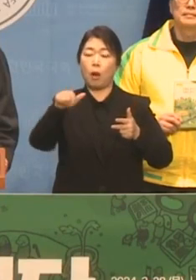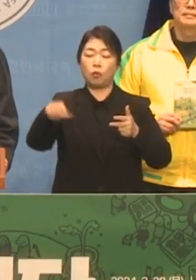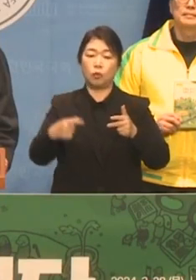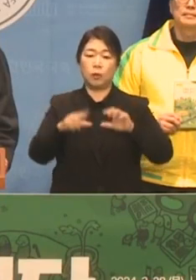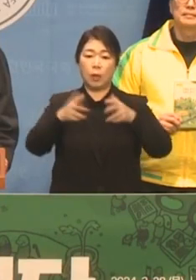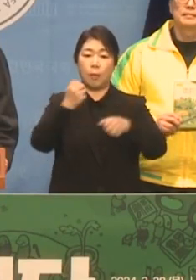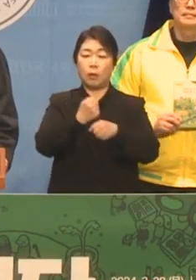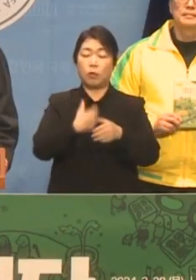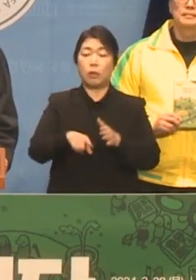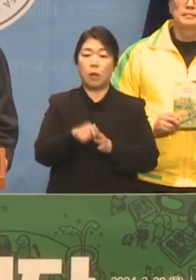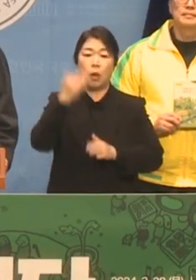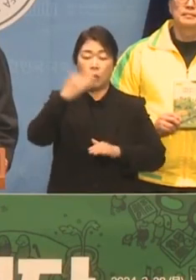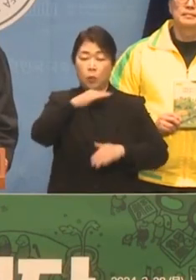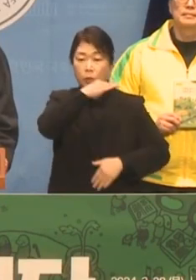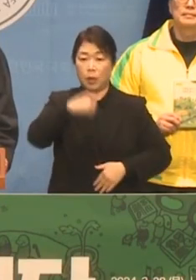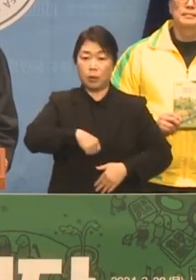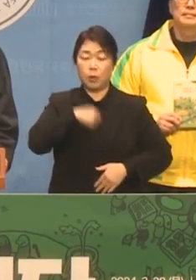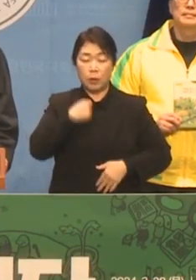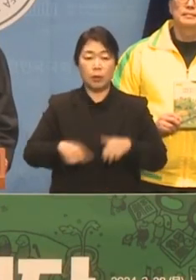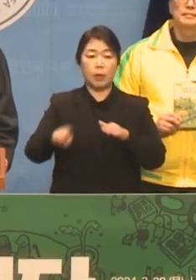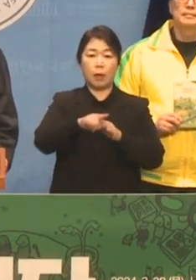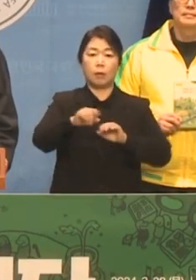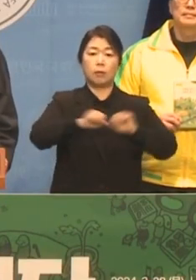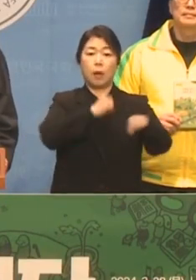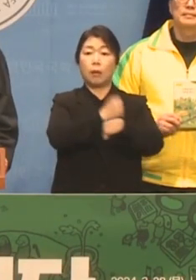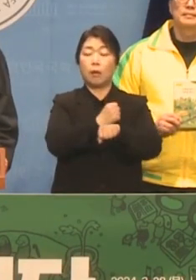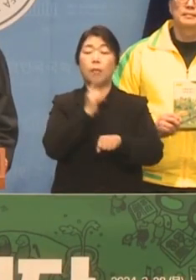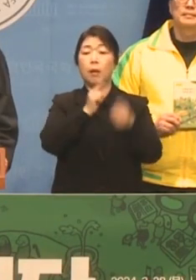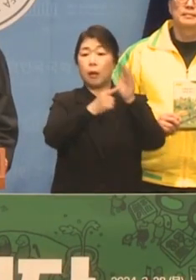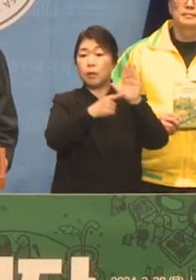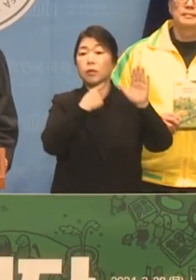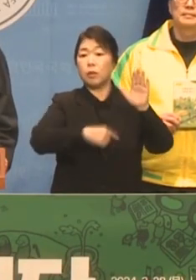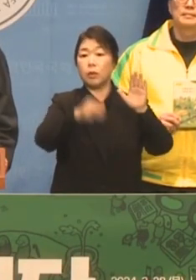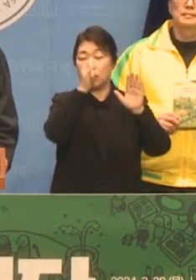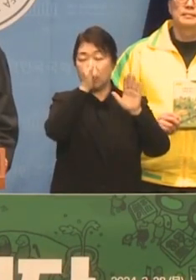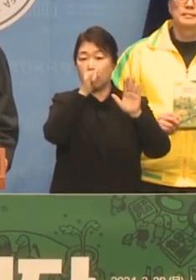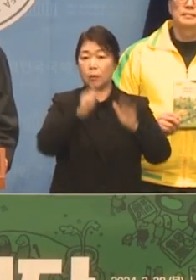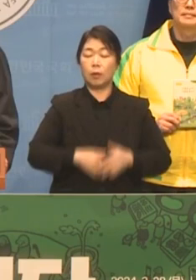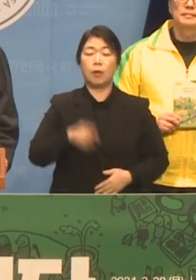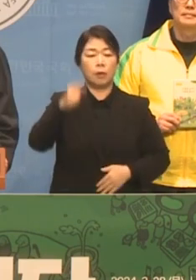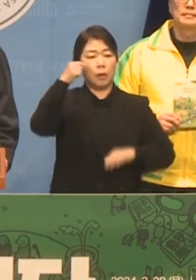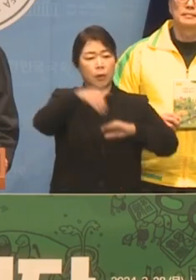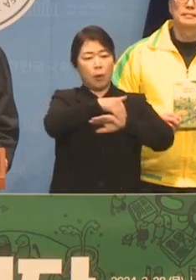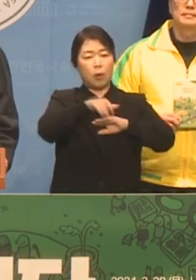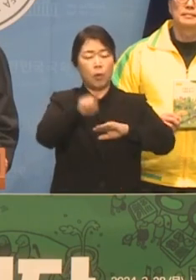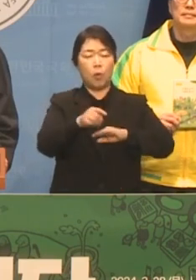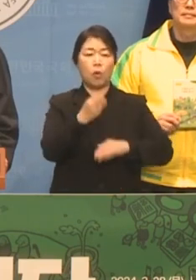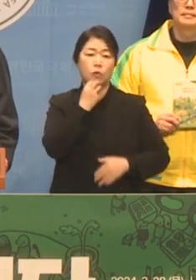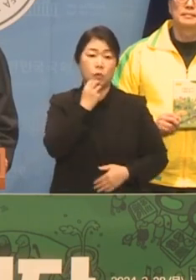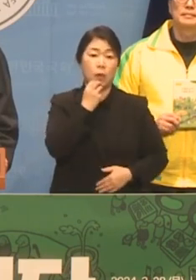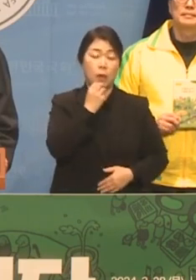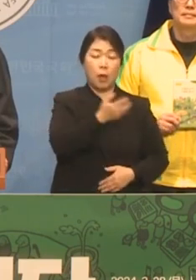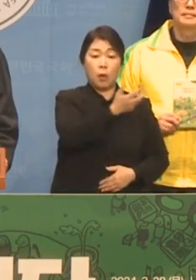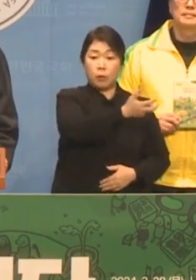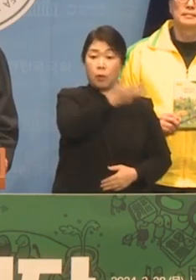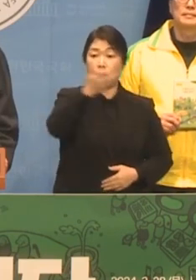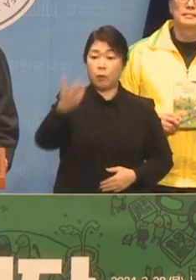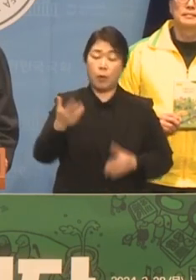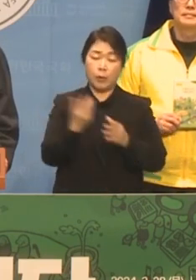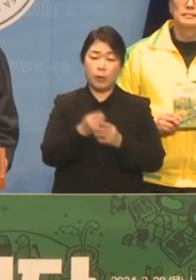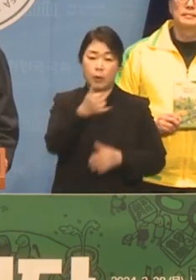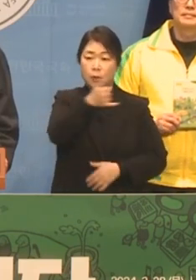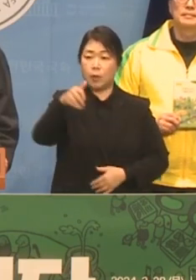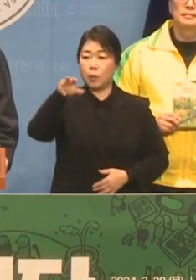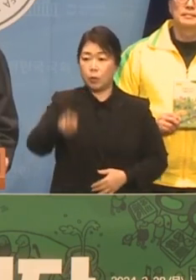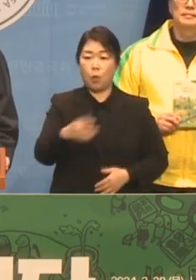서겠다고 말씀을 드린 적 있고요이 최 70하 구상에는 당연히 수도를 세종으로 완전히 이전